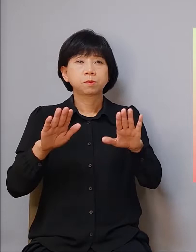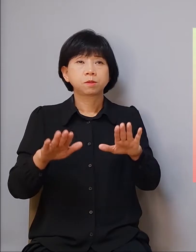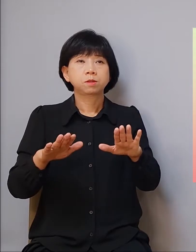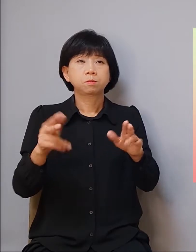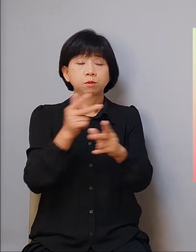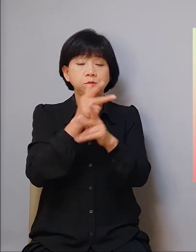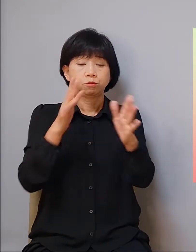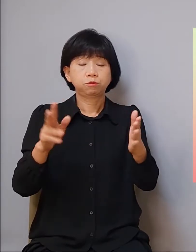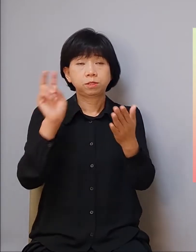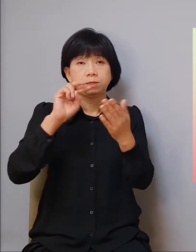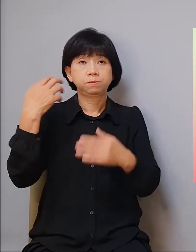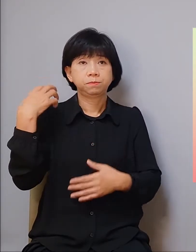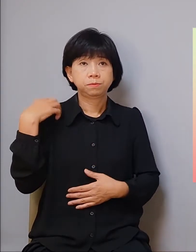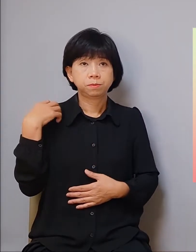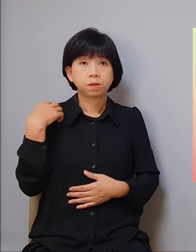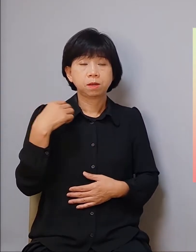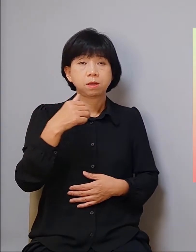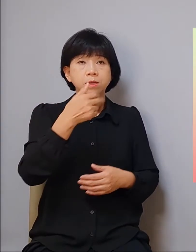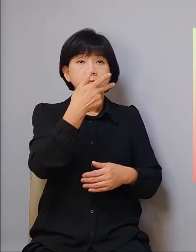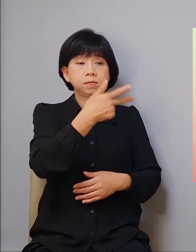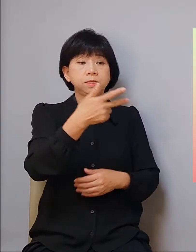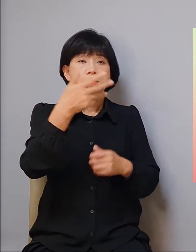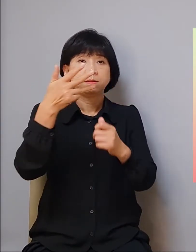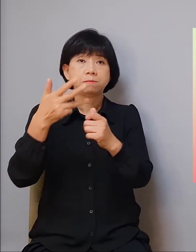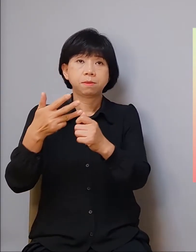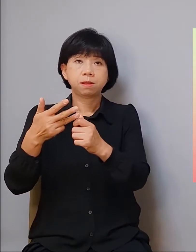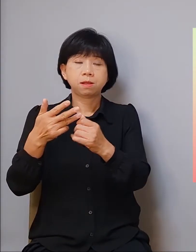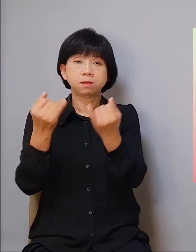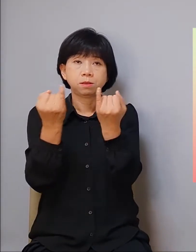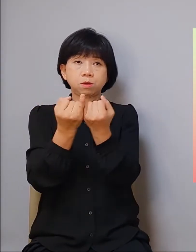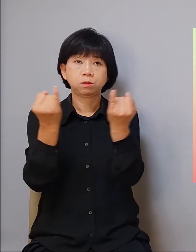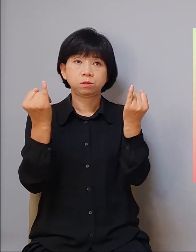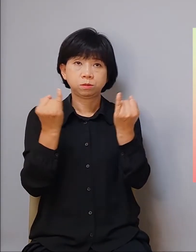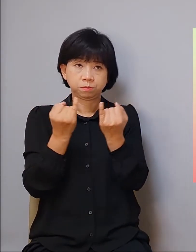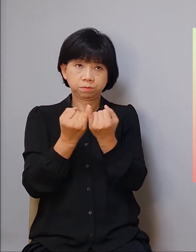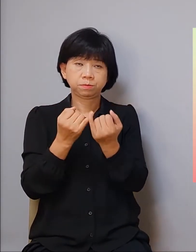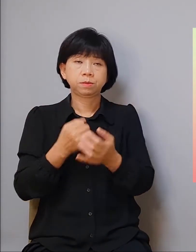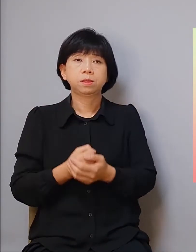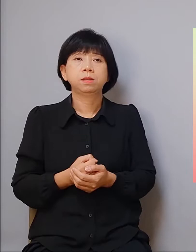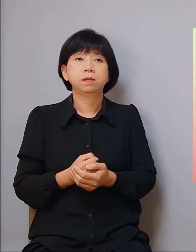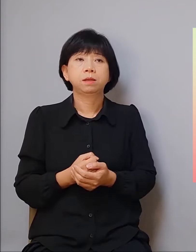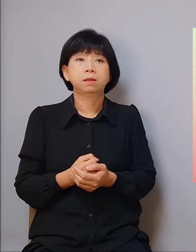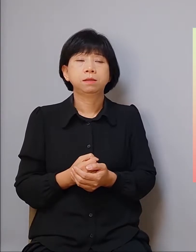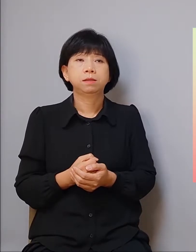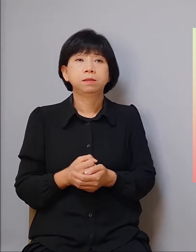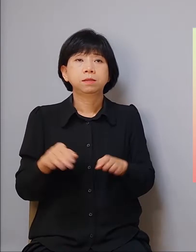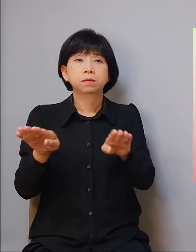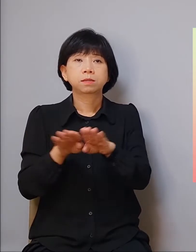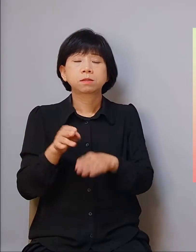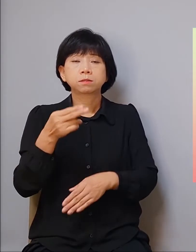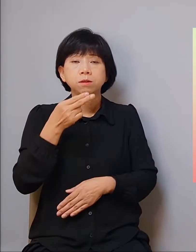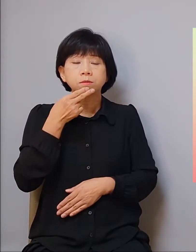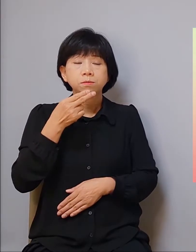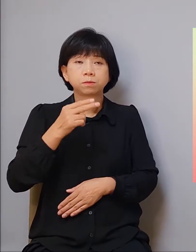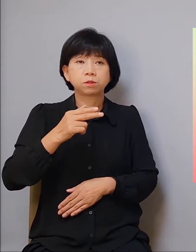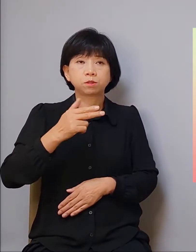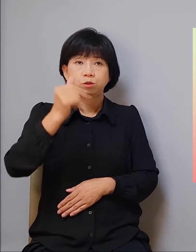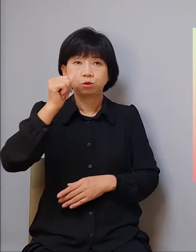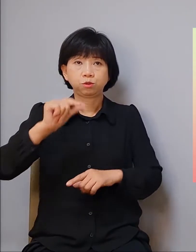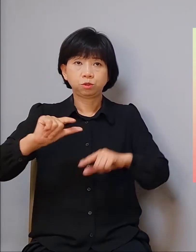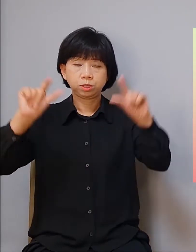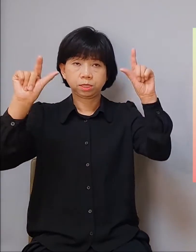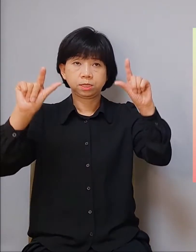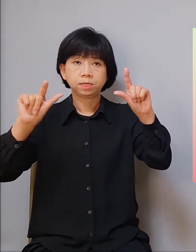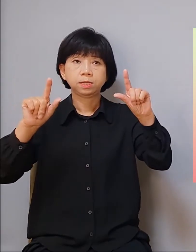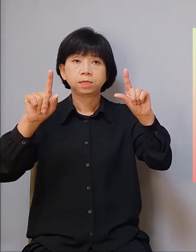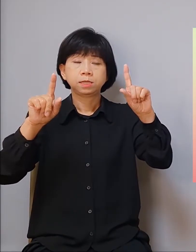이번 주간 과연은 7.8 여성교회입니다. 총 출석 주일은 11월 6일입니다. 목요 전도에